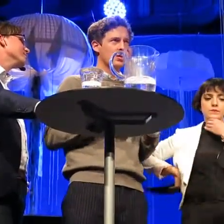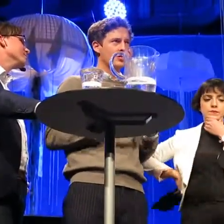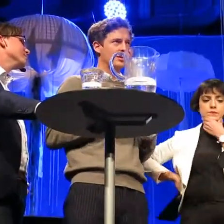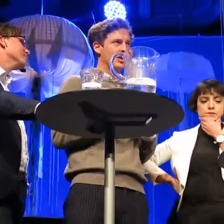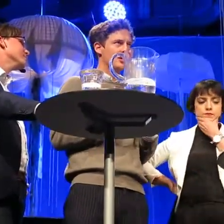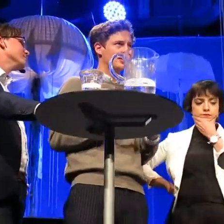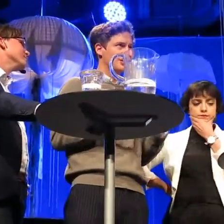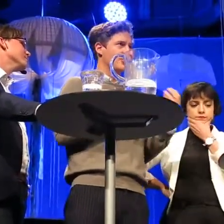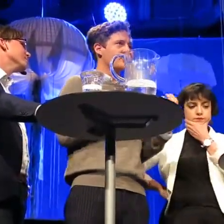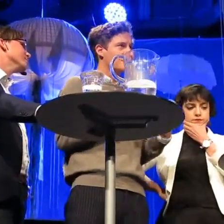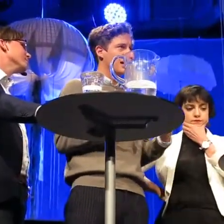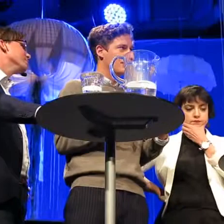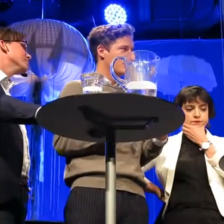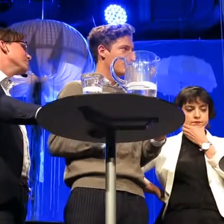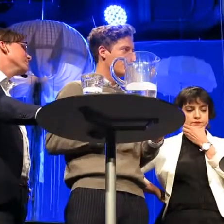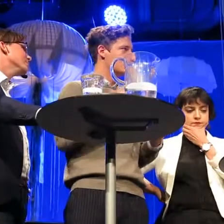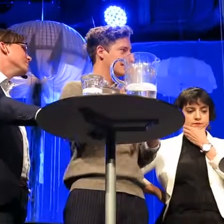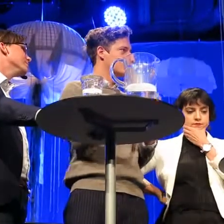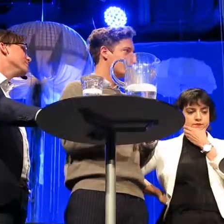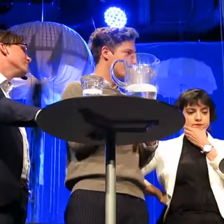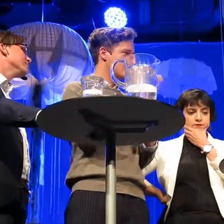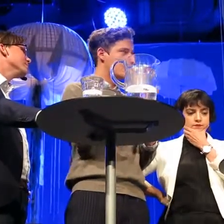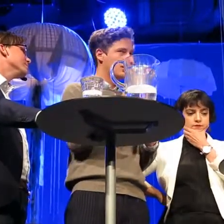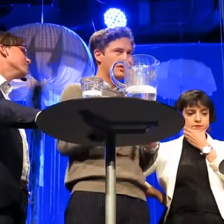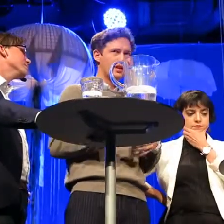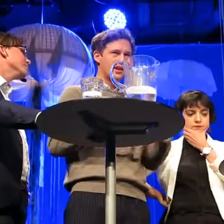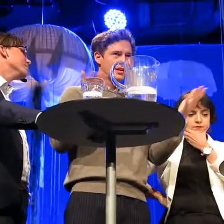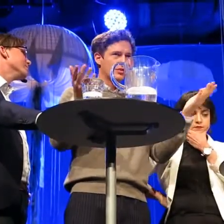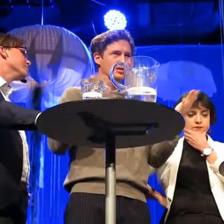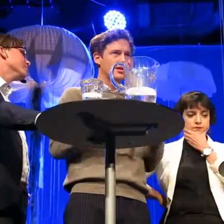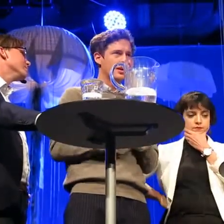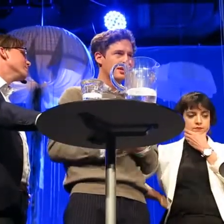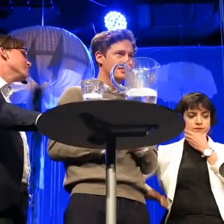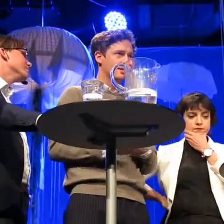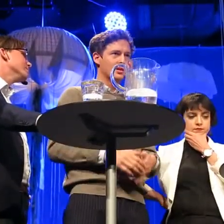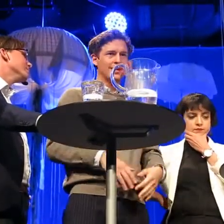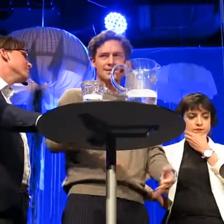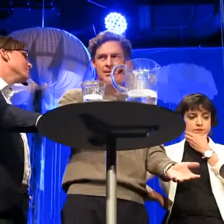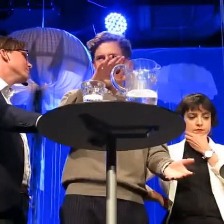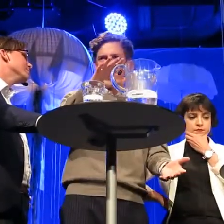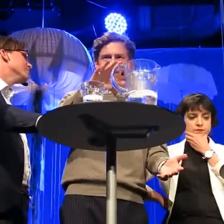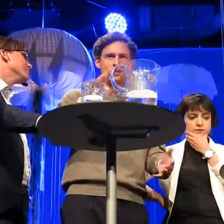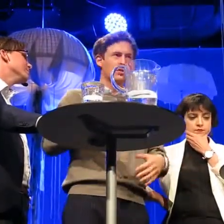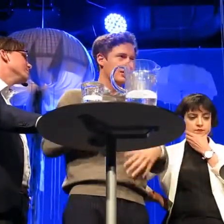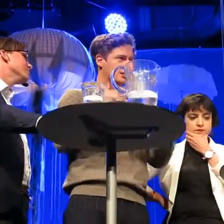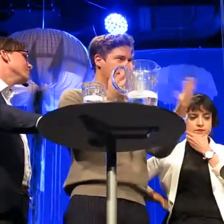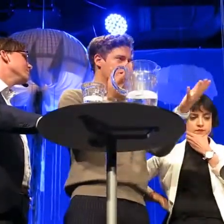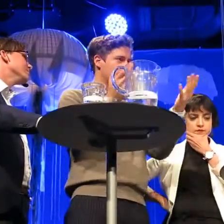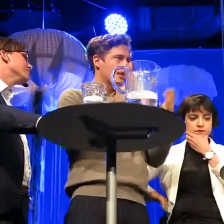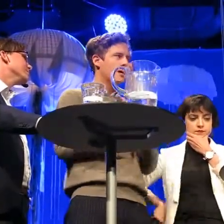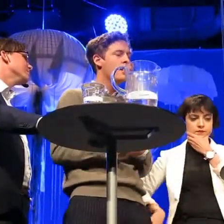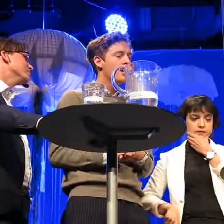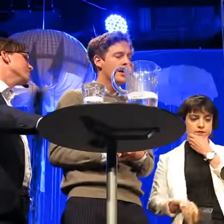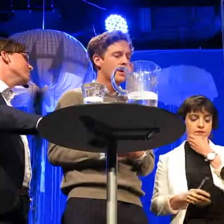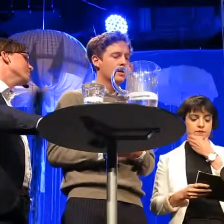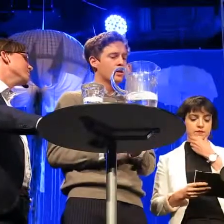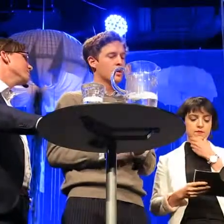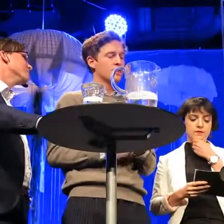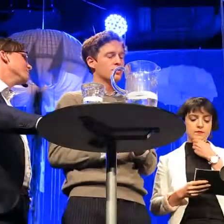dagens teknik kommer inte lösa dagens problem, utan vi måste liksom bli smartare. Vi har alla sett och inspirerats, testa batteriet som kommer liksom